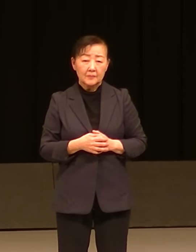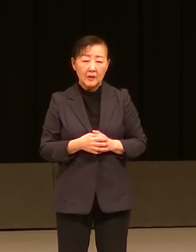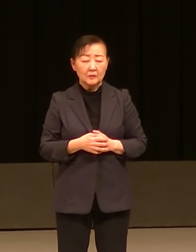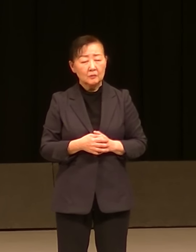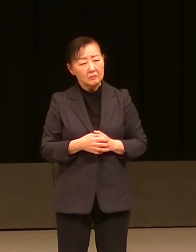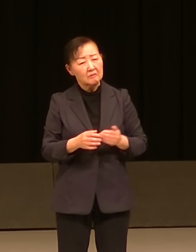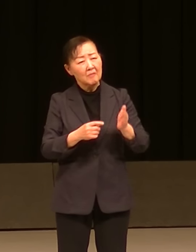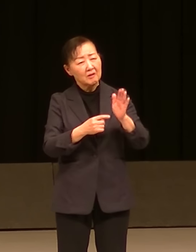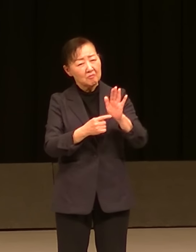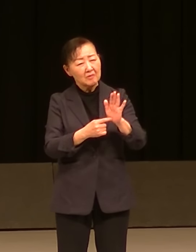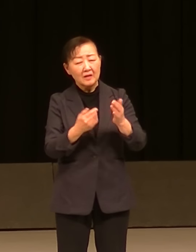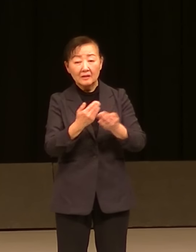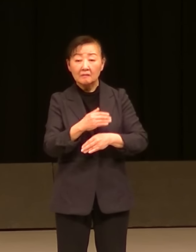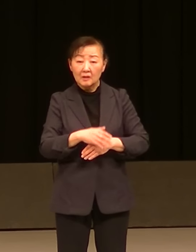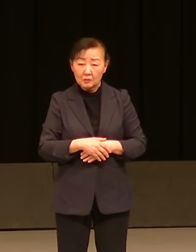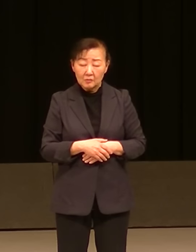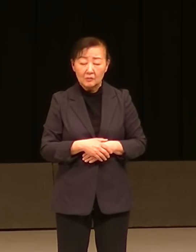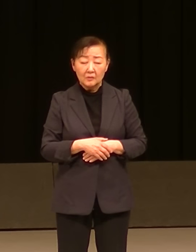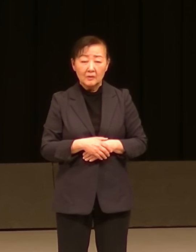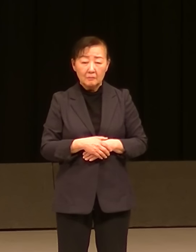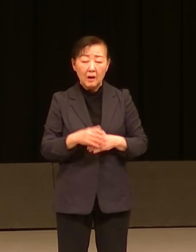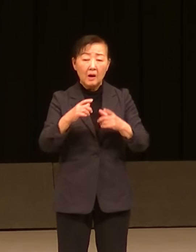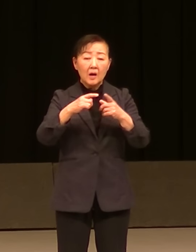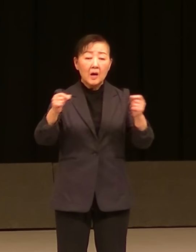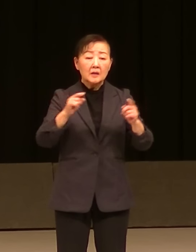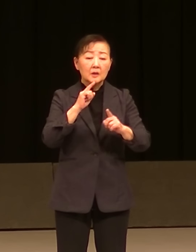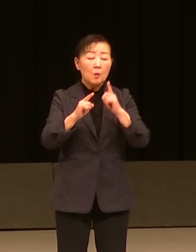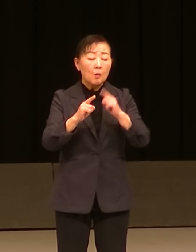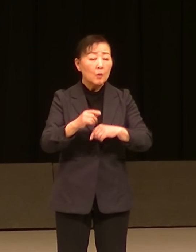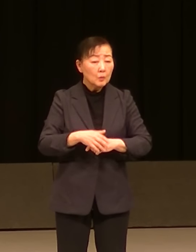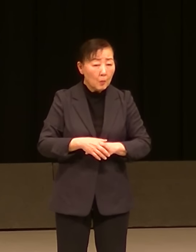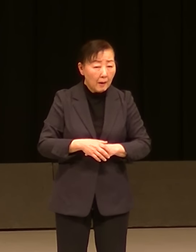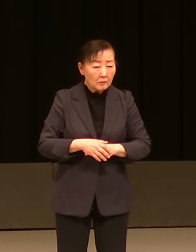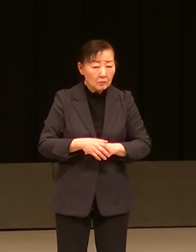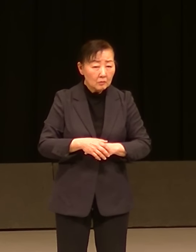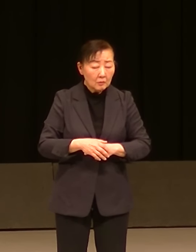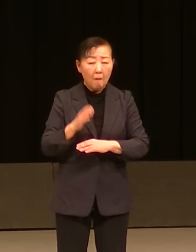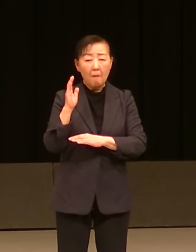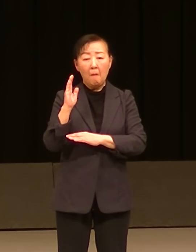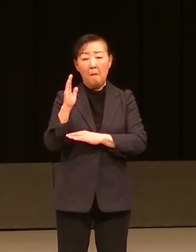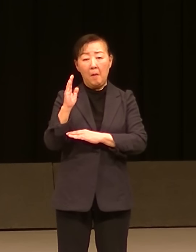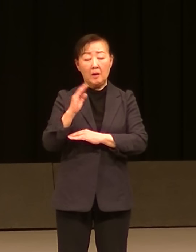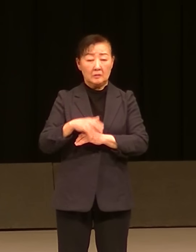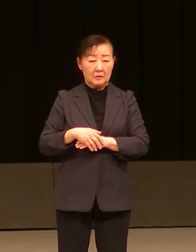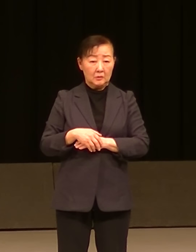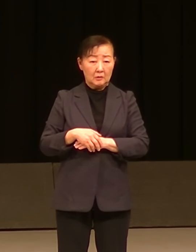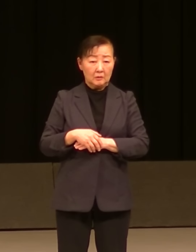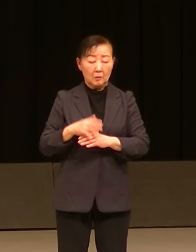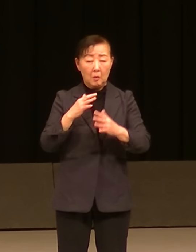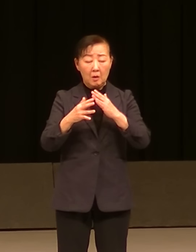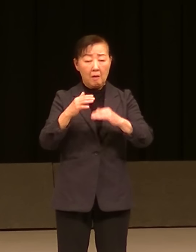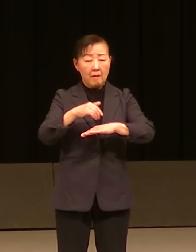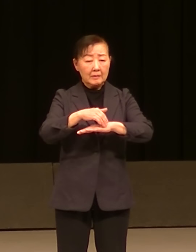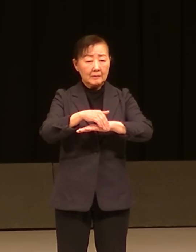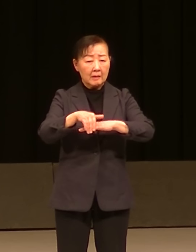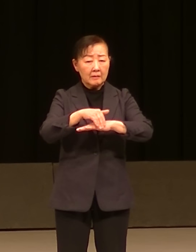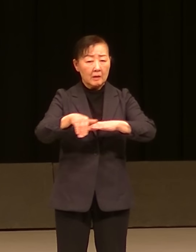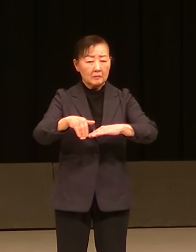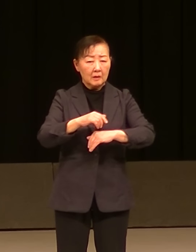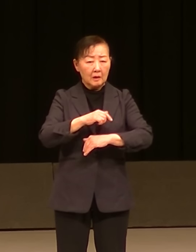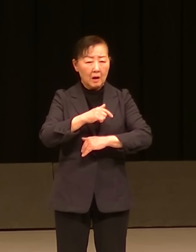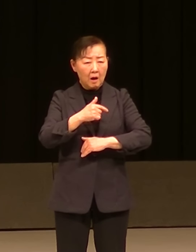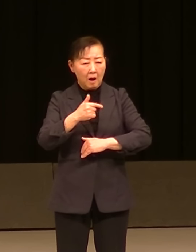になっているんですが、どういうわけか、日本語のバージョン その演説記録には、その戦略性がすごい